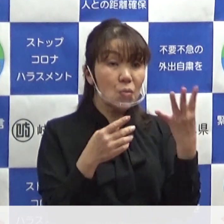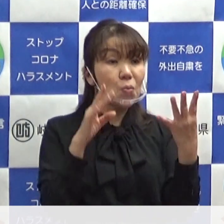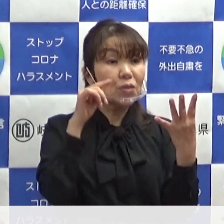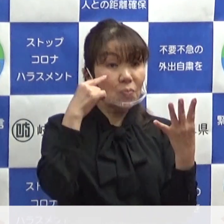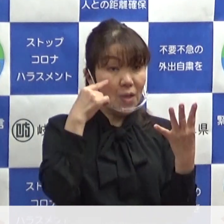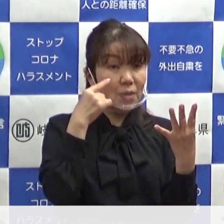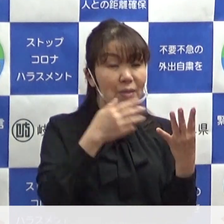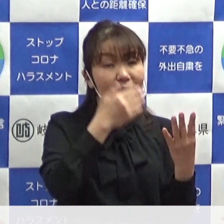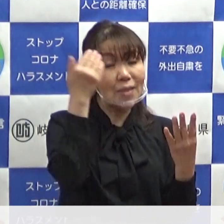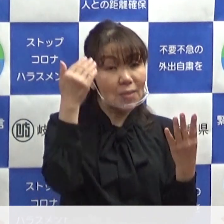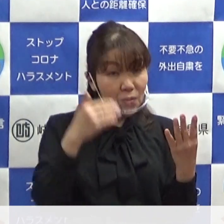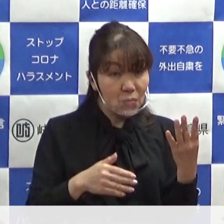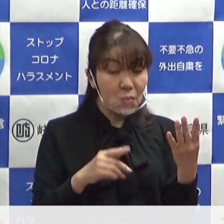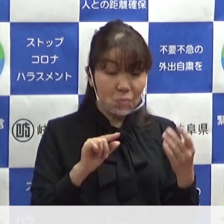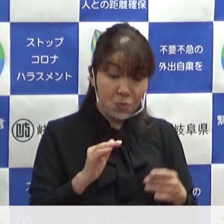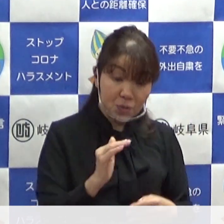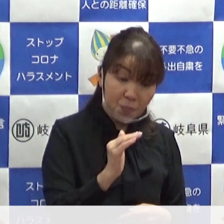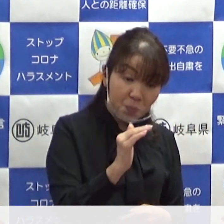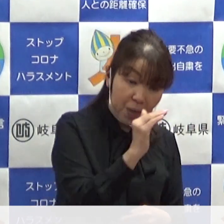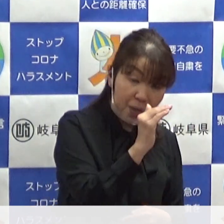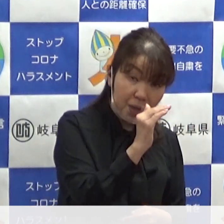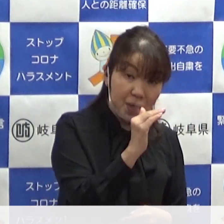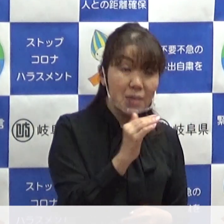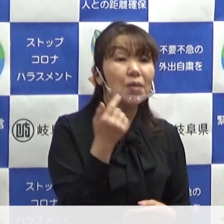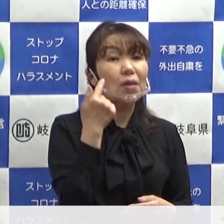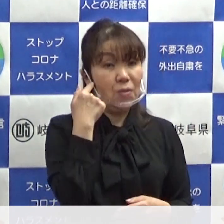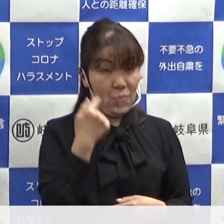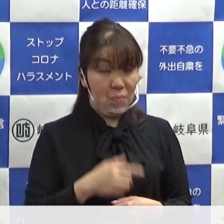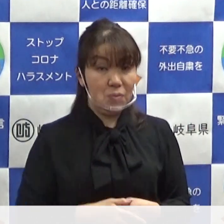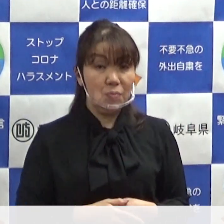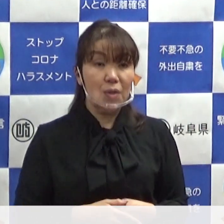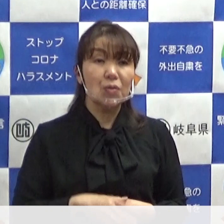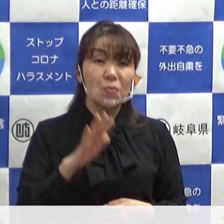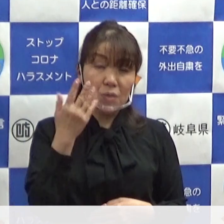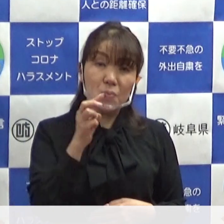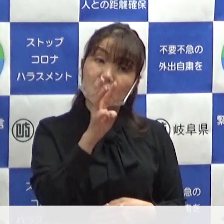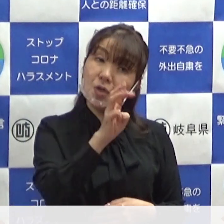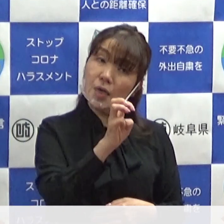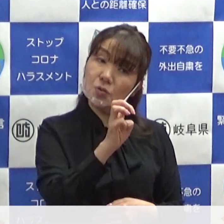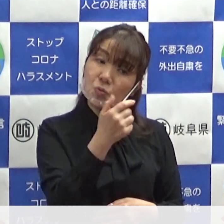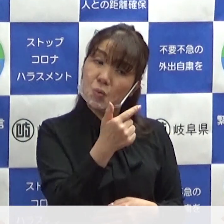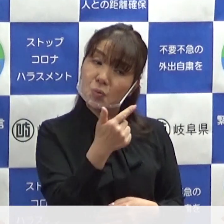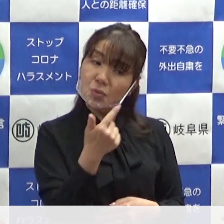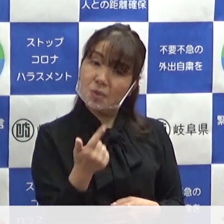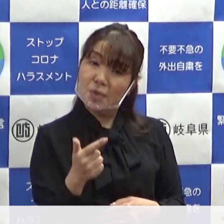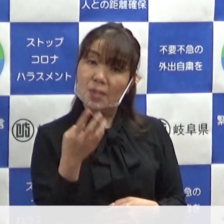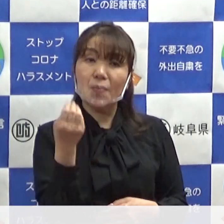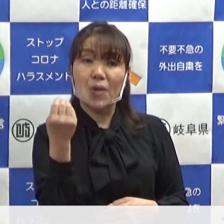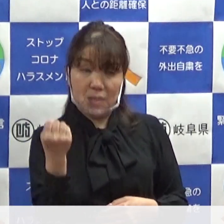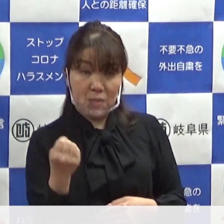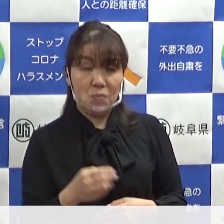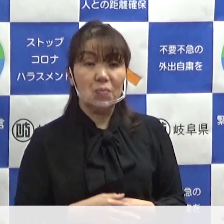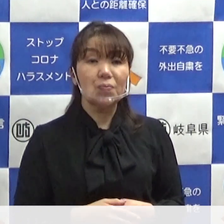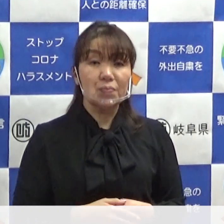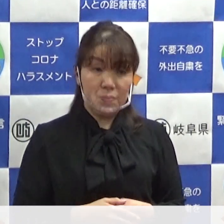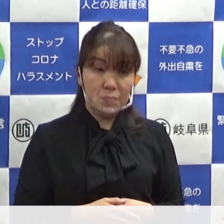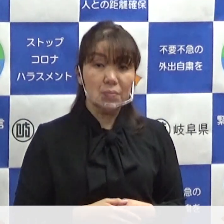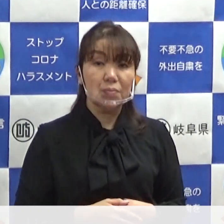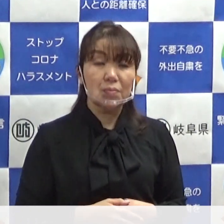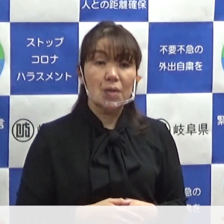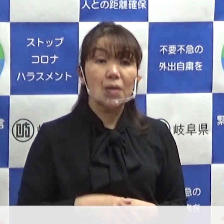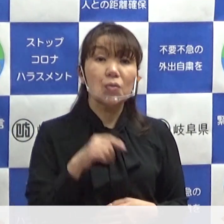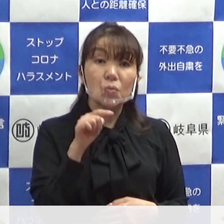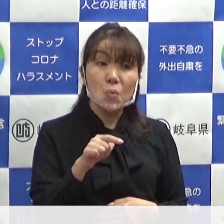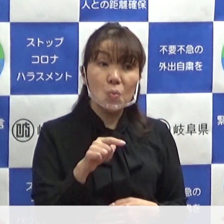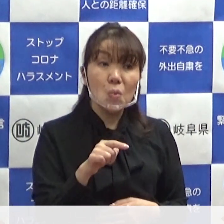にようやく少し反転した格好になっておりますけれども、まあ、それでも 36. 点何分ですかねということでありましたけれども、